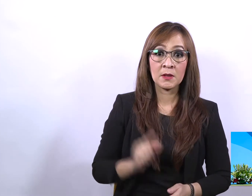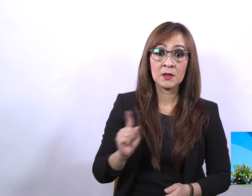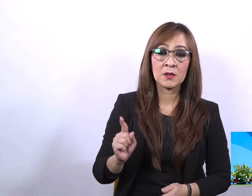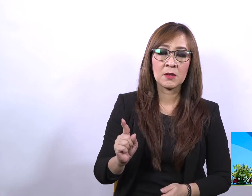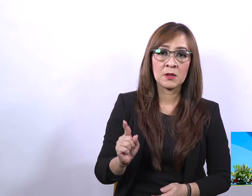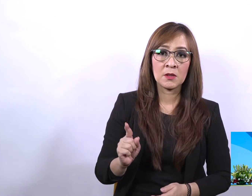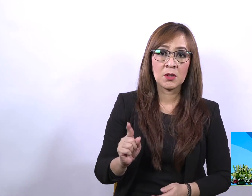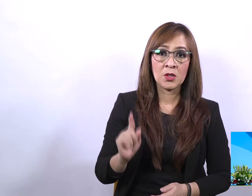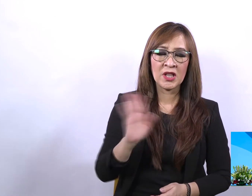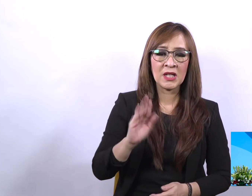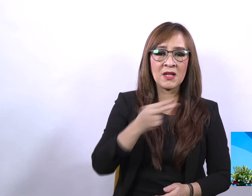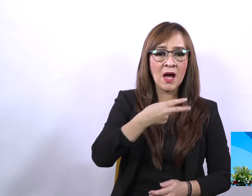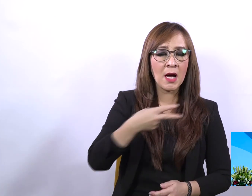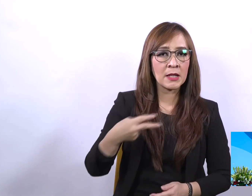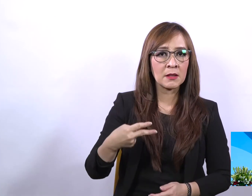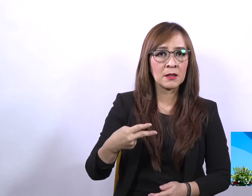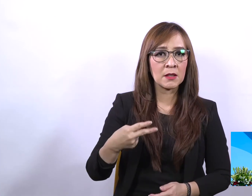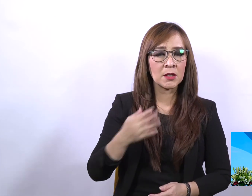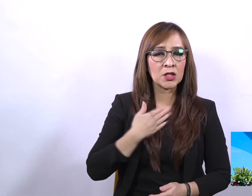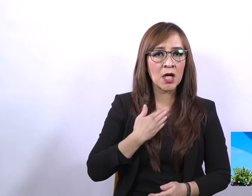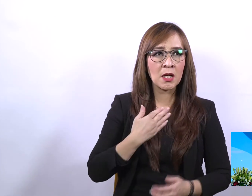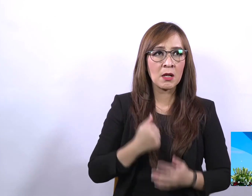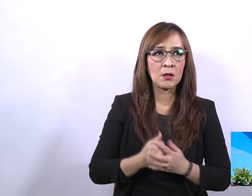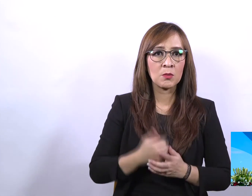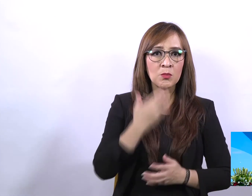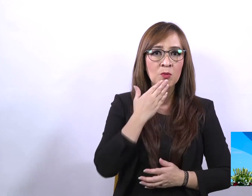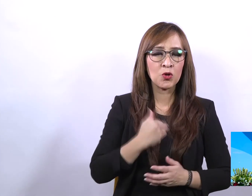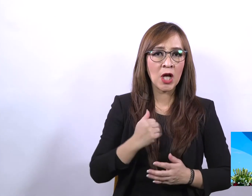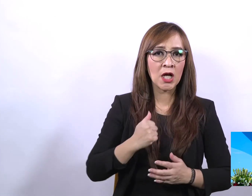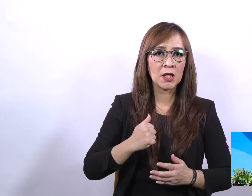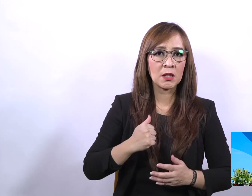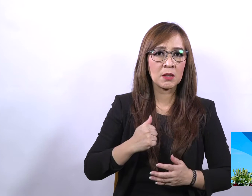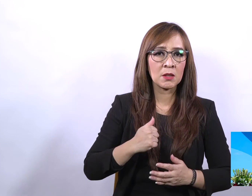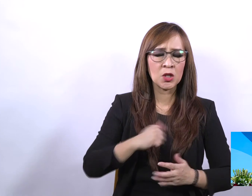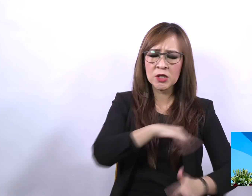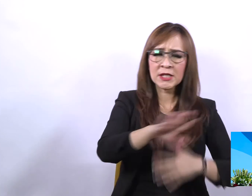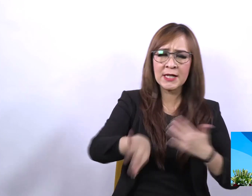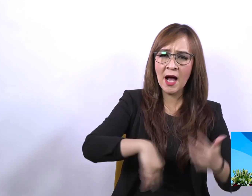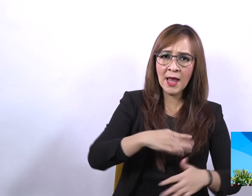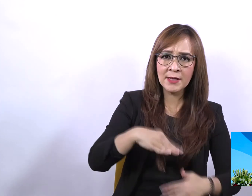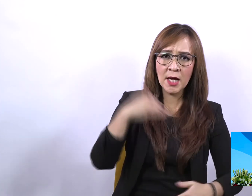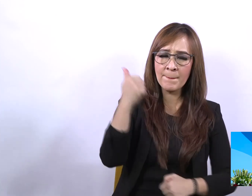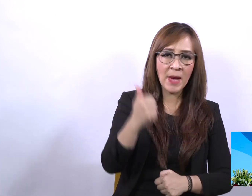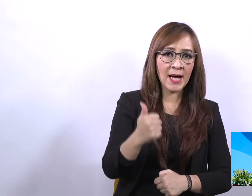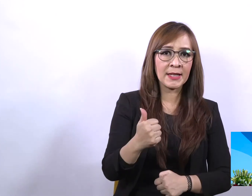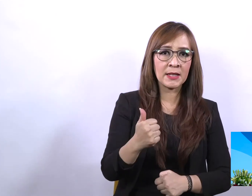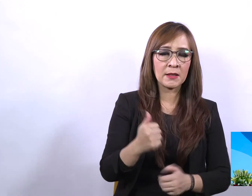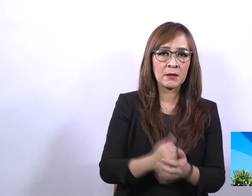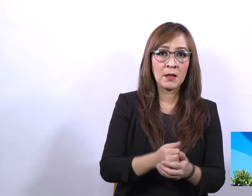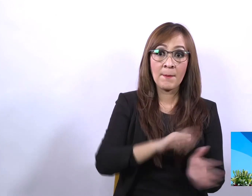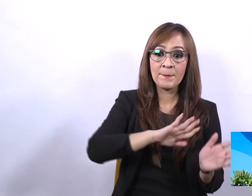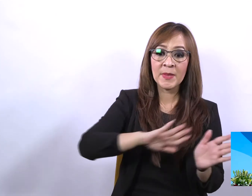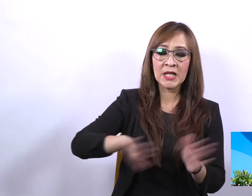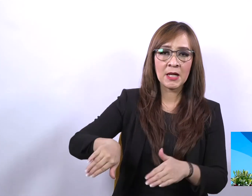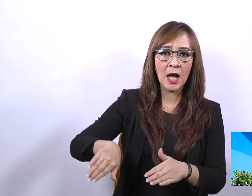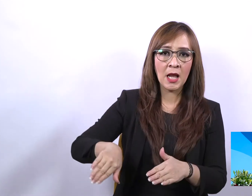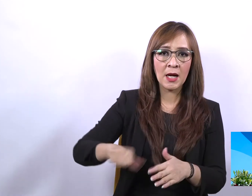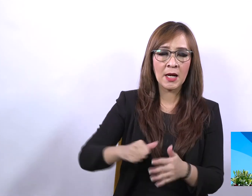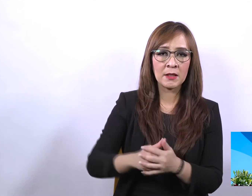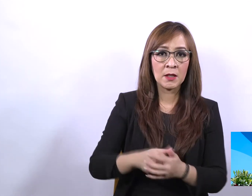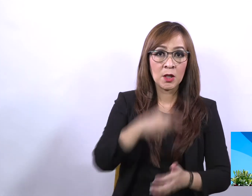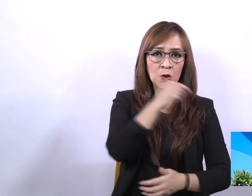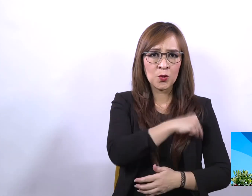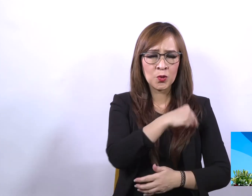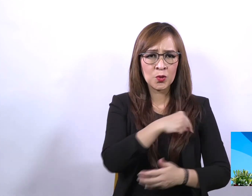saya memiliki sebuah agama baru Hai meninggalkan kekristenan berarti meninggalkan tuntunan